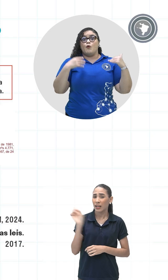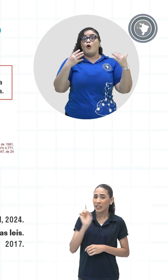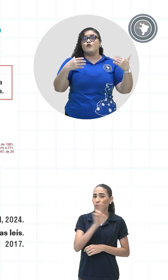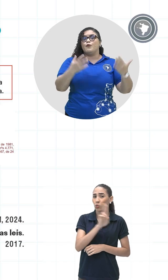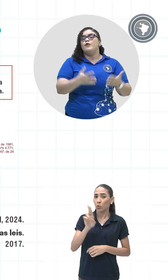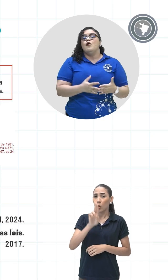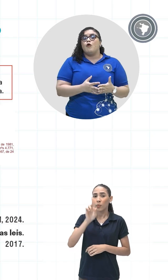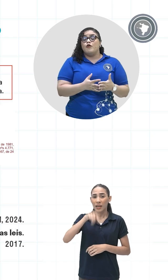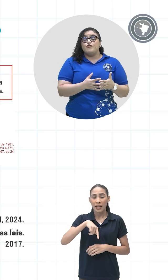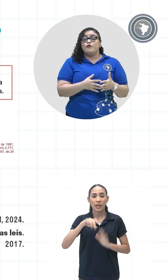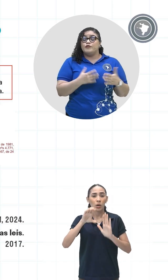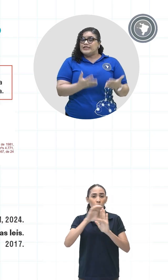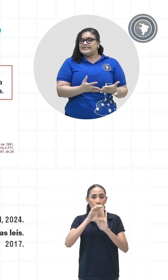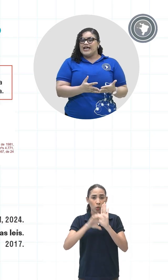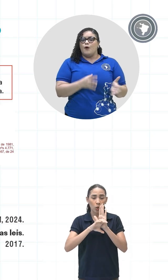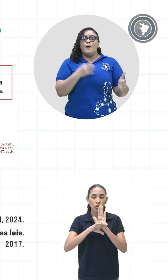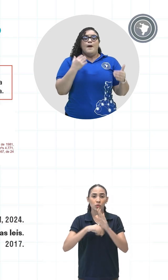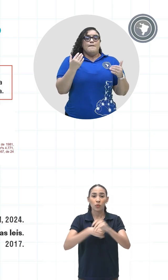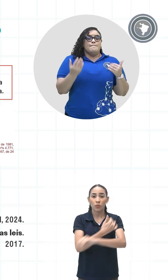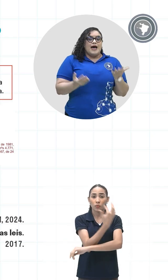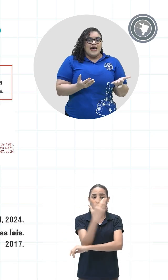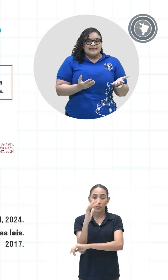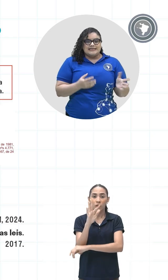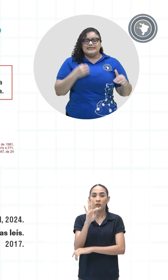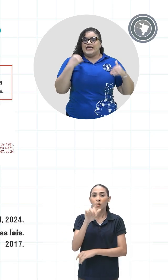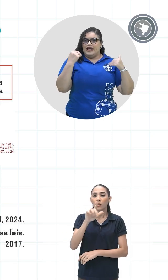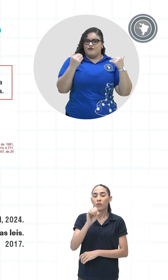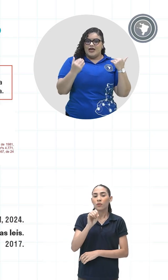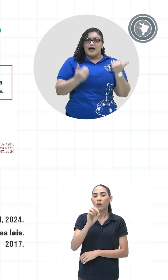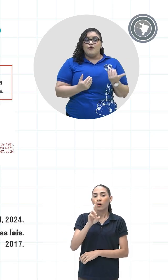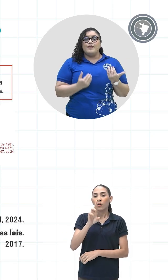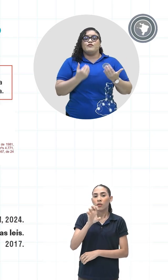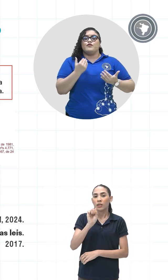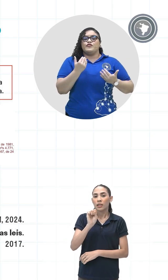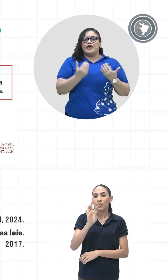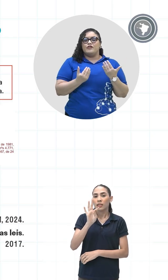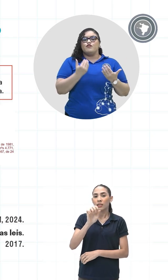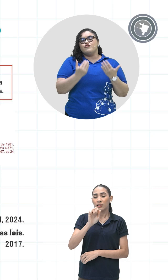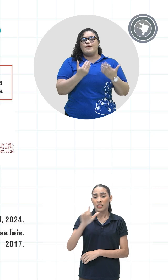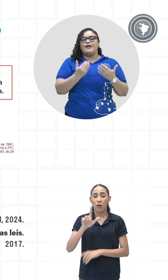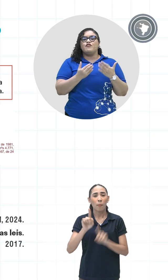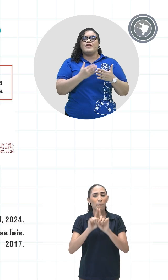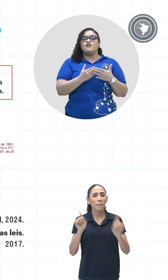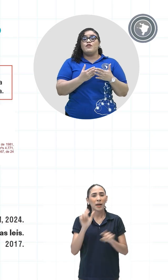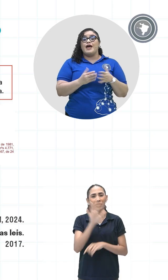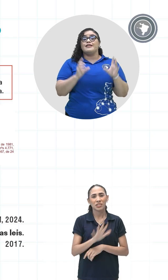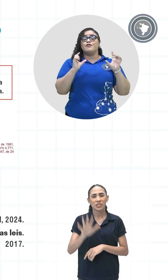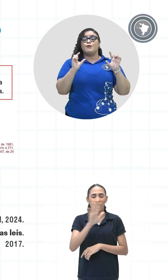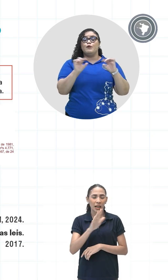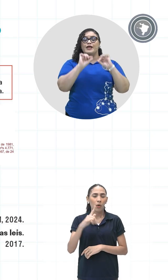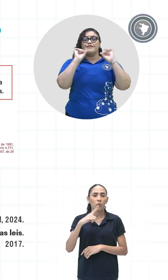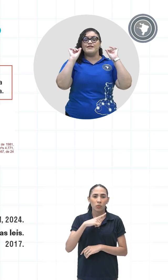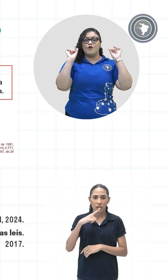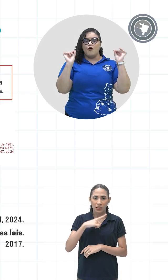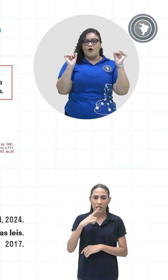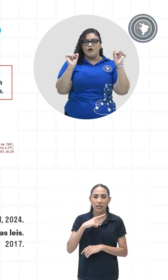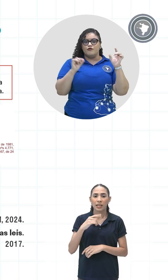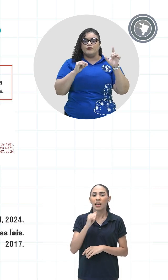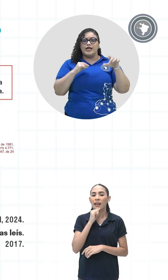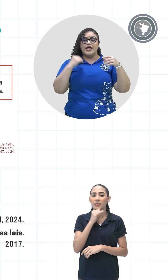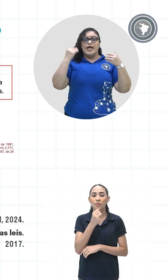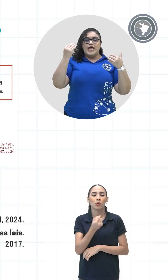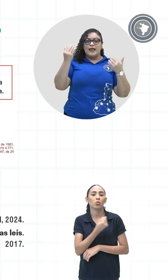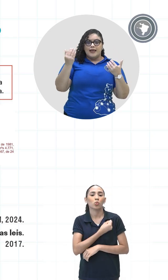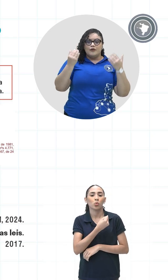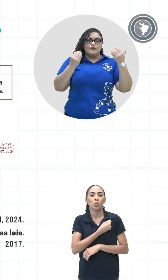conhecida como Código Florestal. Mas, em geral, elas vão ser justamente identificadas por esse